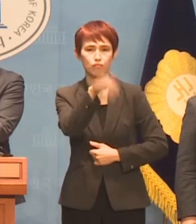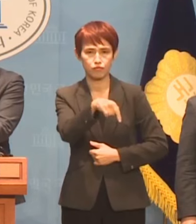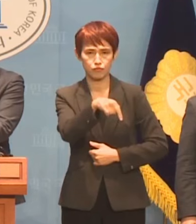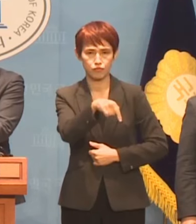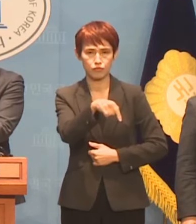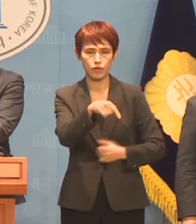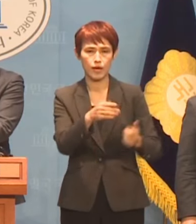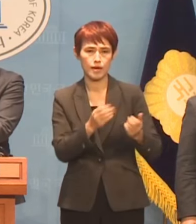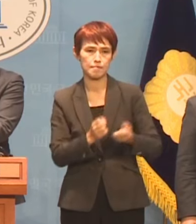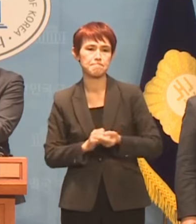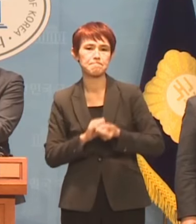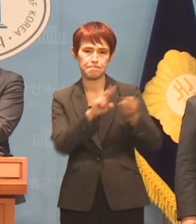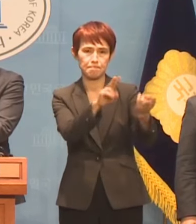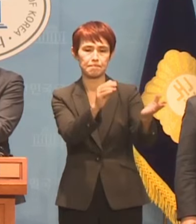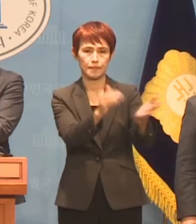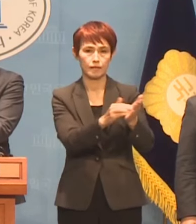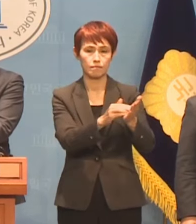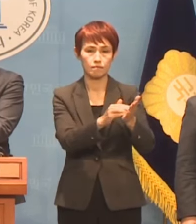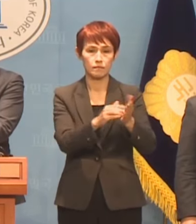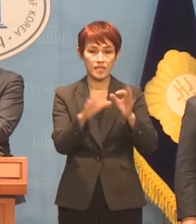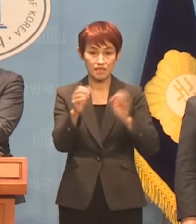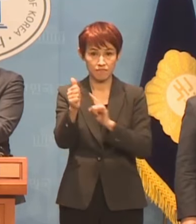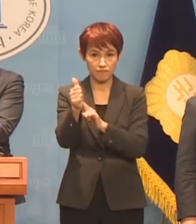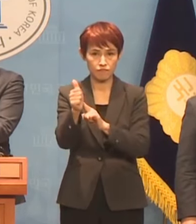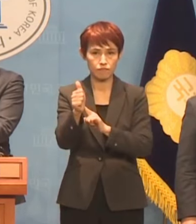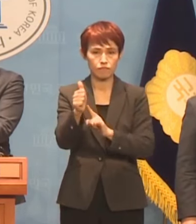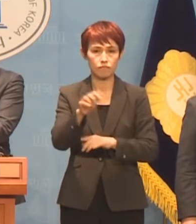예, 보낸 출국금지